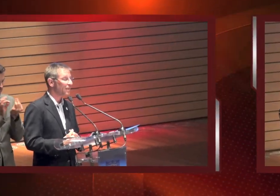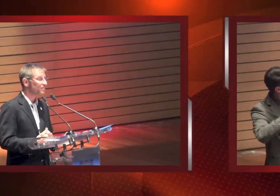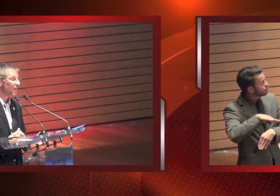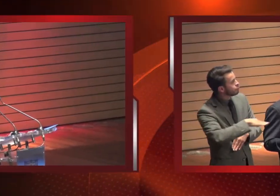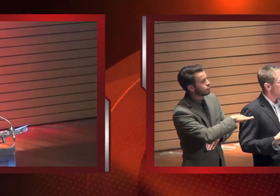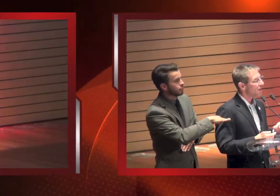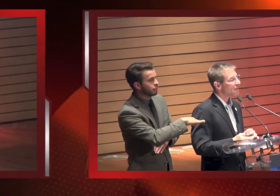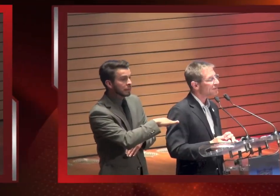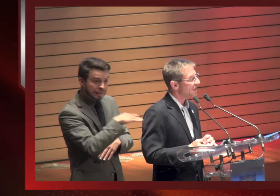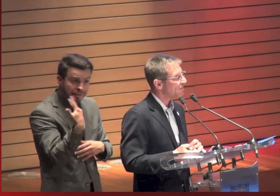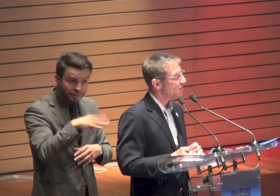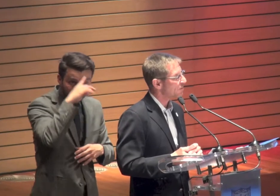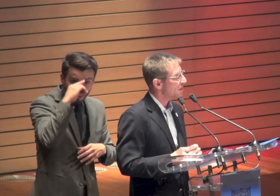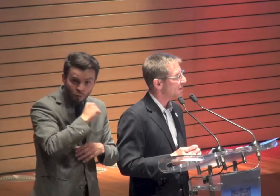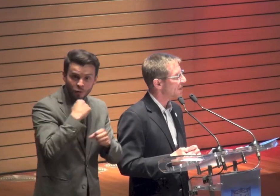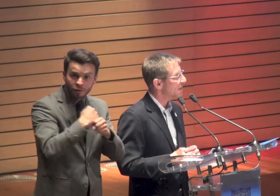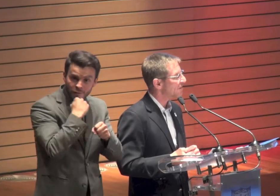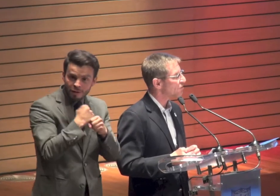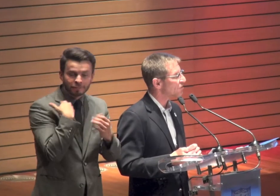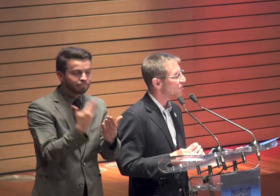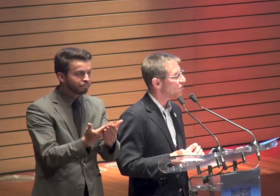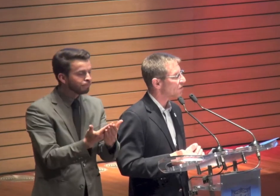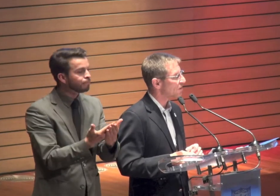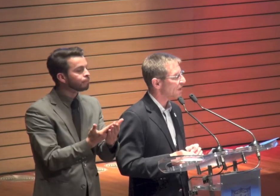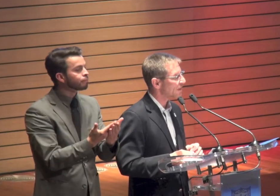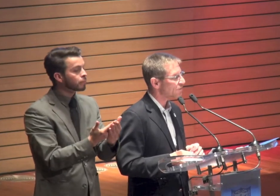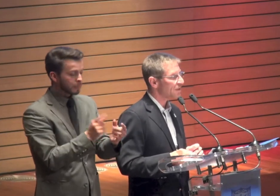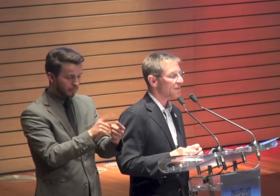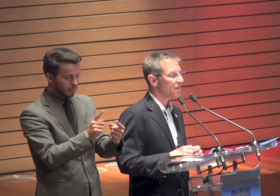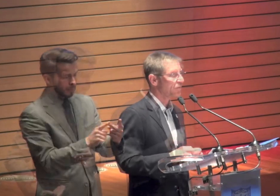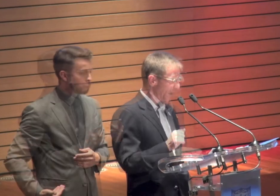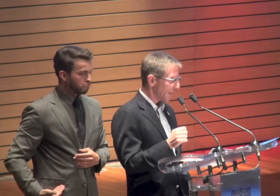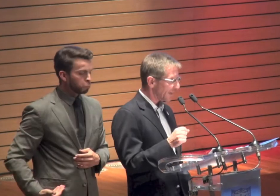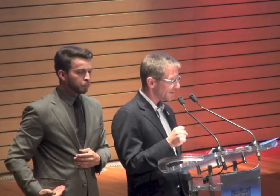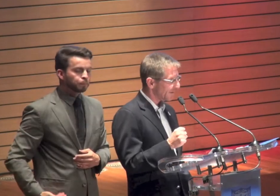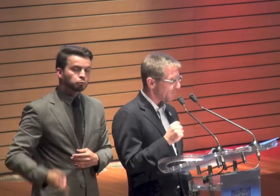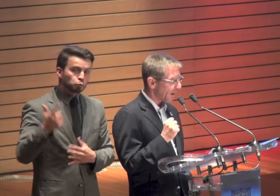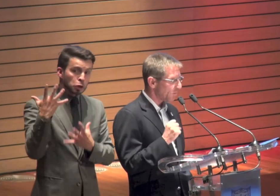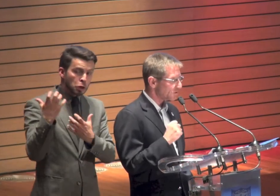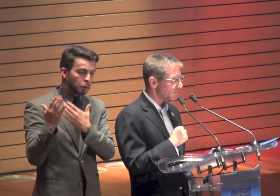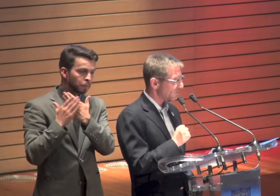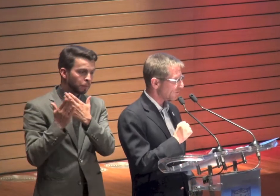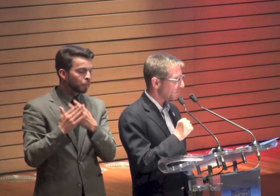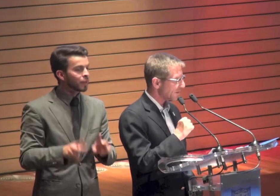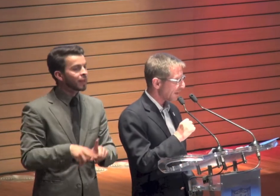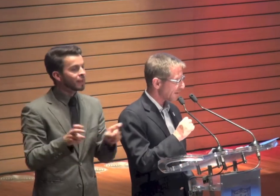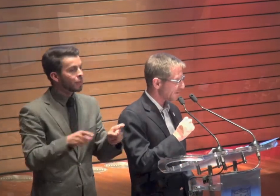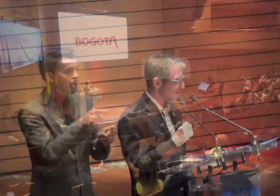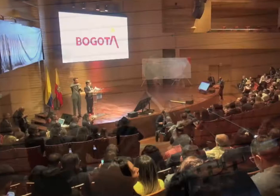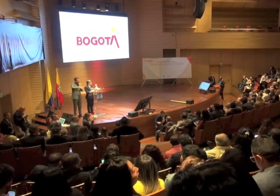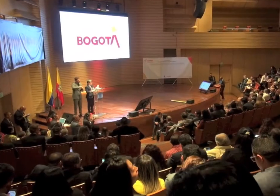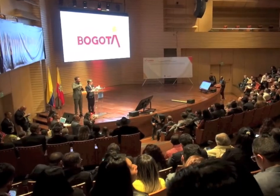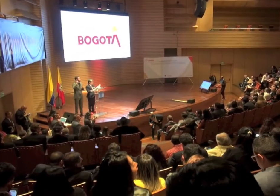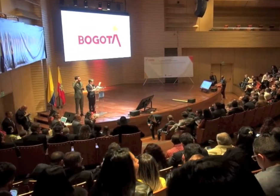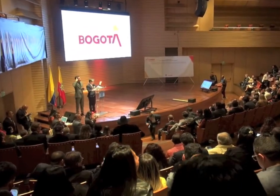muy poquita. Y una tercera forma de sustitución es un diseño que es el de pago por servicios